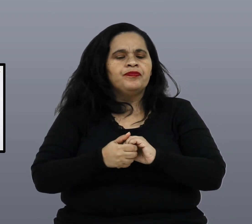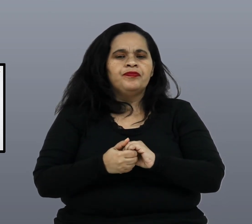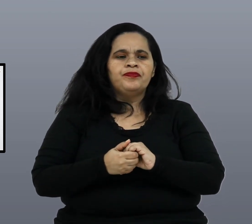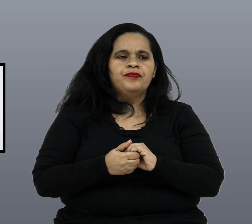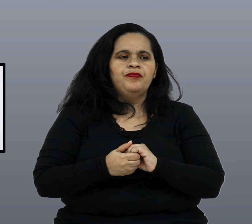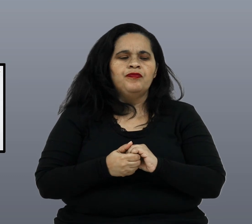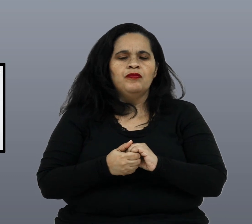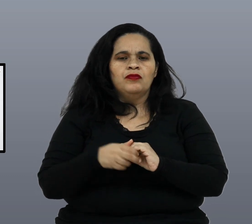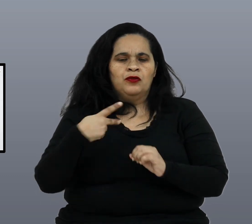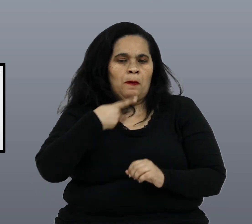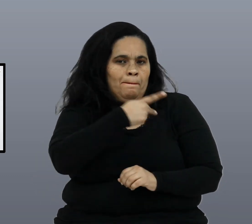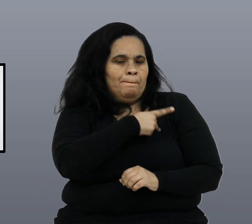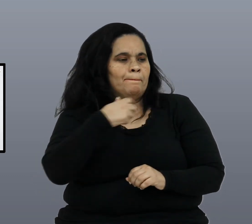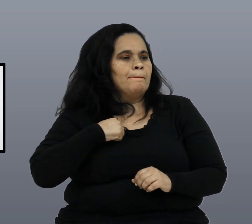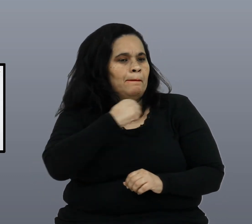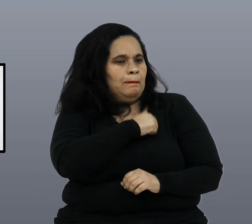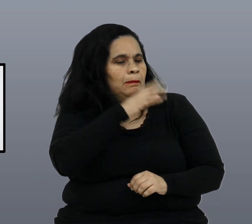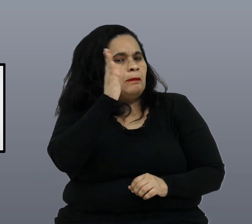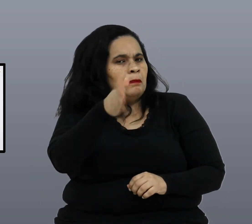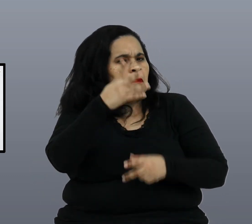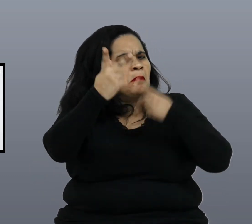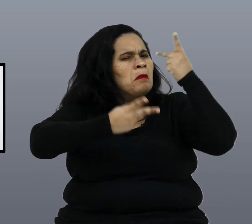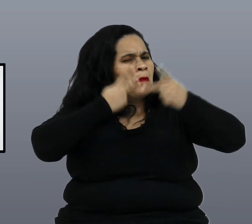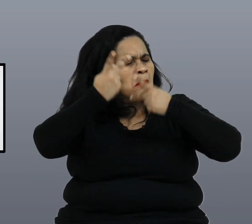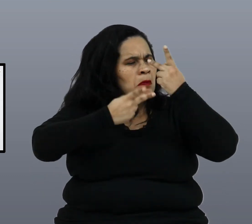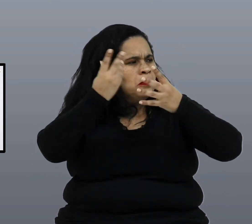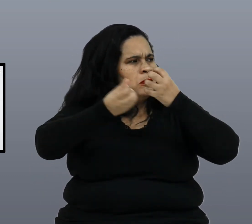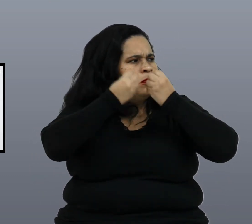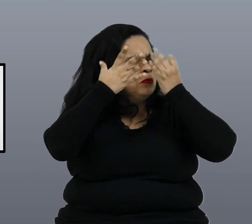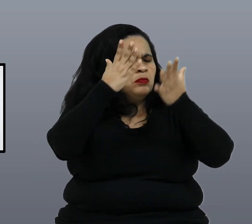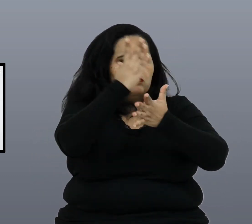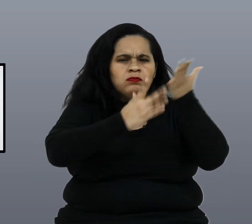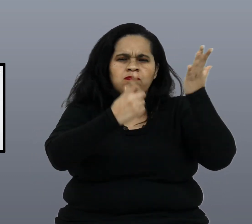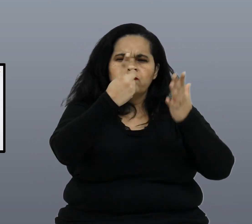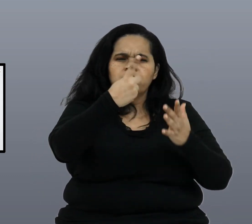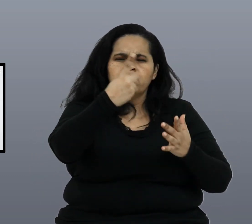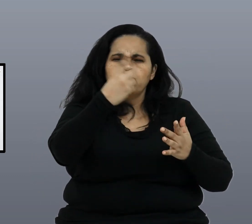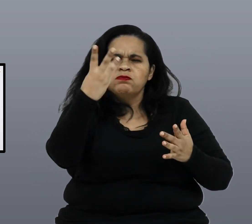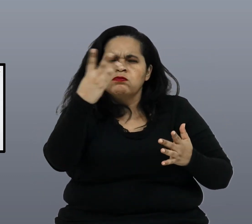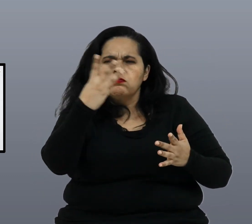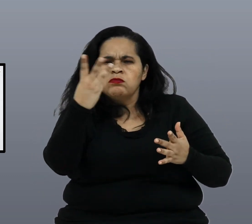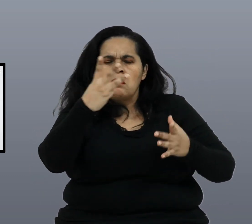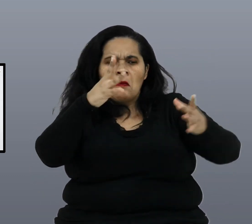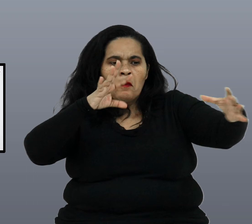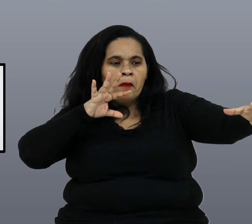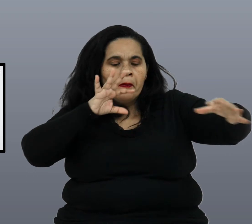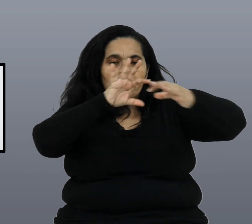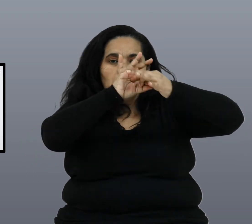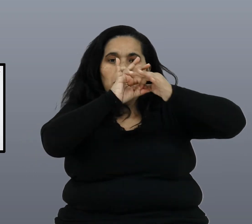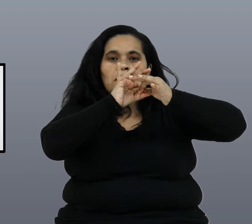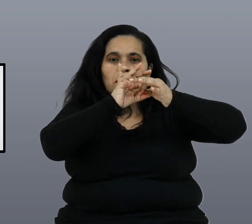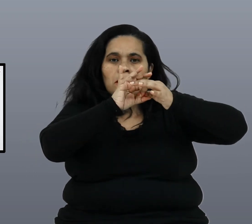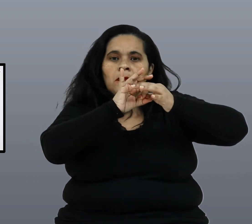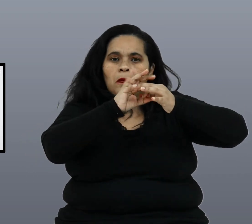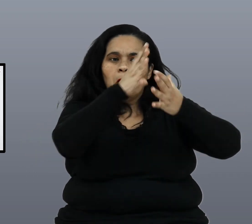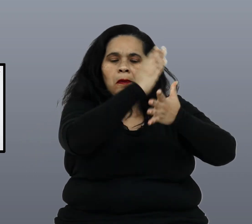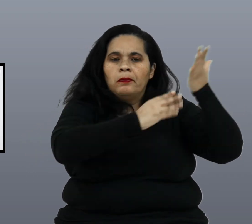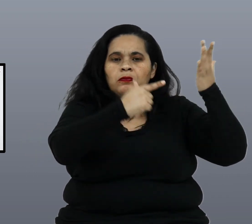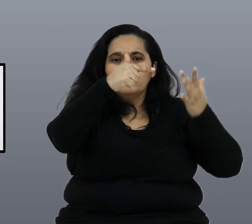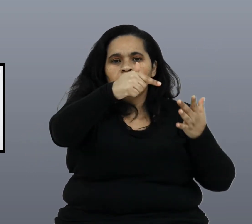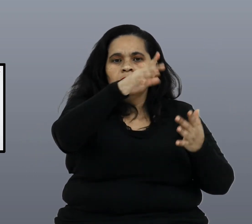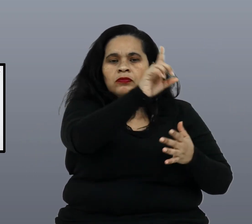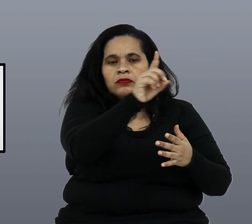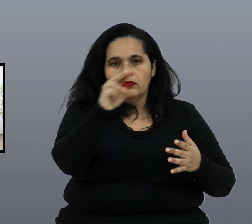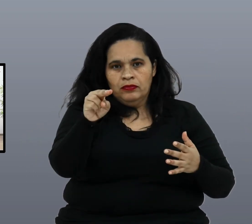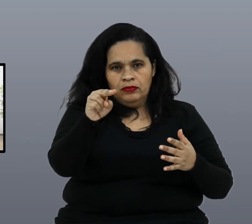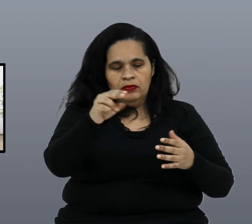pastor Alain já comentou bem o capítulo 13, não tem como você muito separar. Conectado um né? com o outro. Está muito conectado a